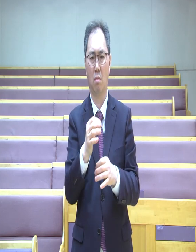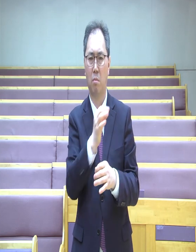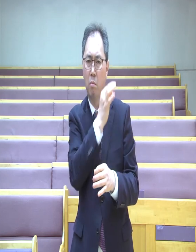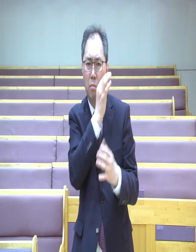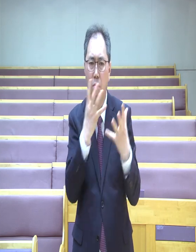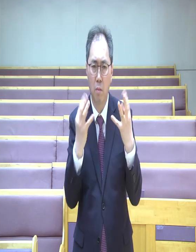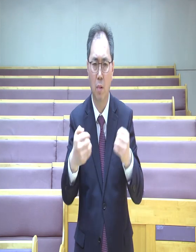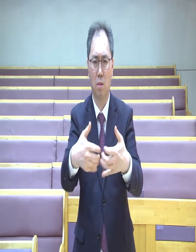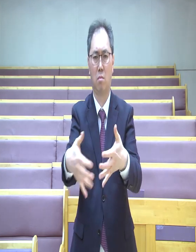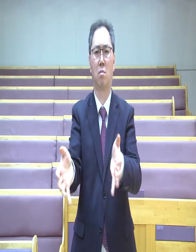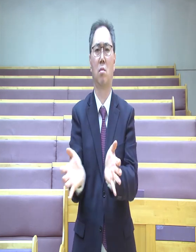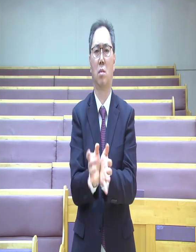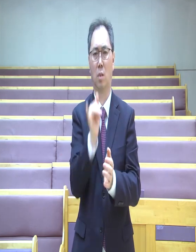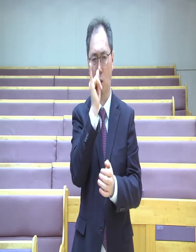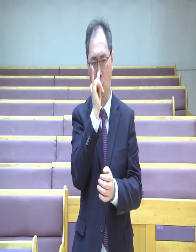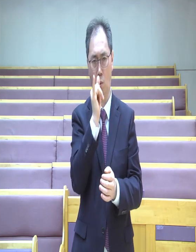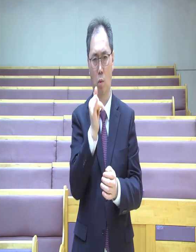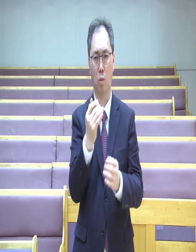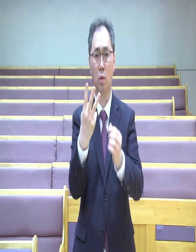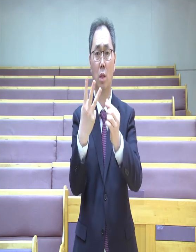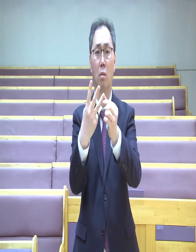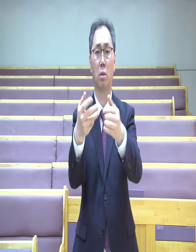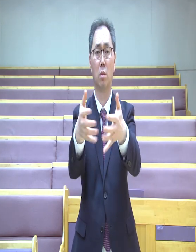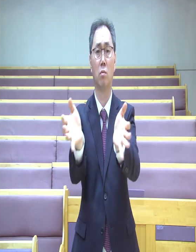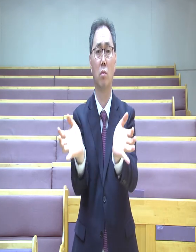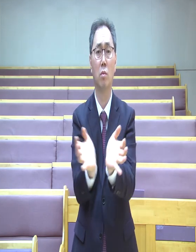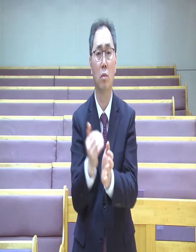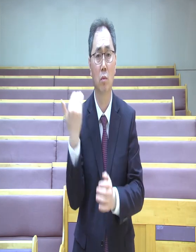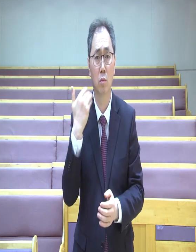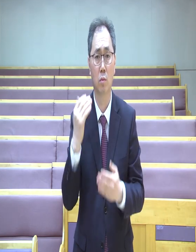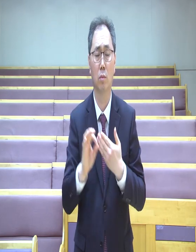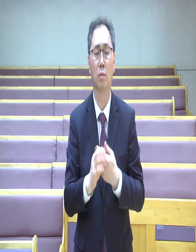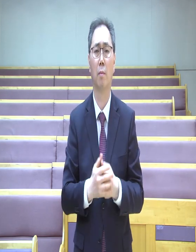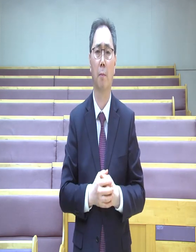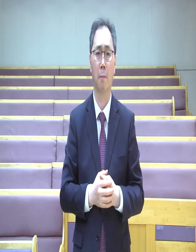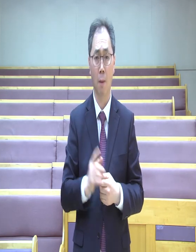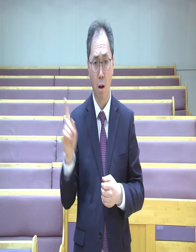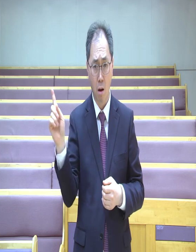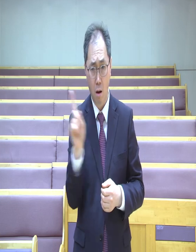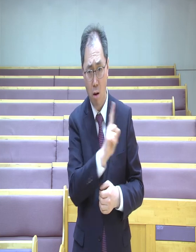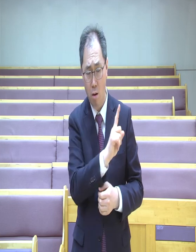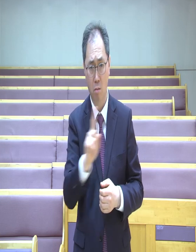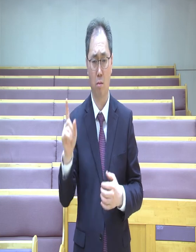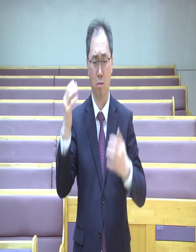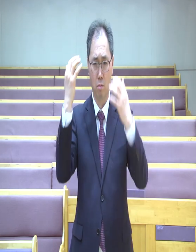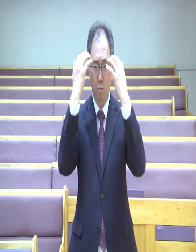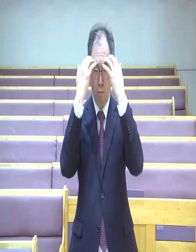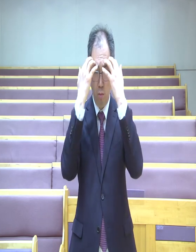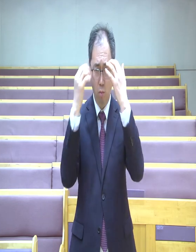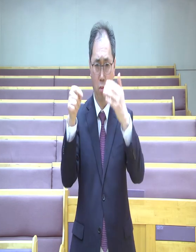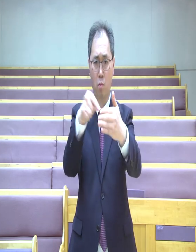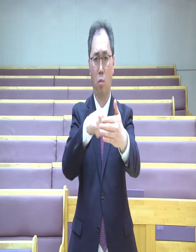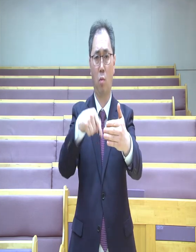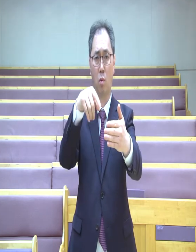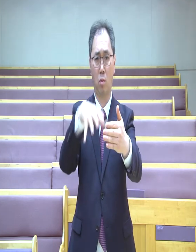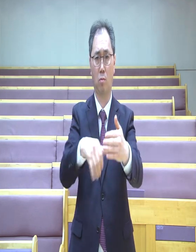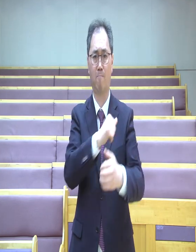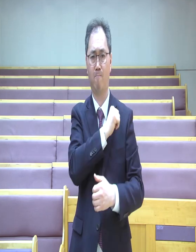그리고 마지막 세 번째 부류의 사람들은 어떠한 위험에서도 끝까지